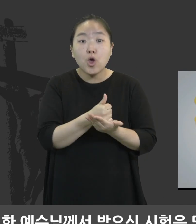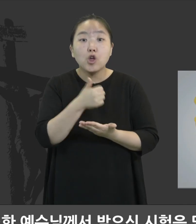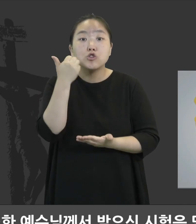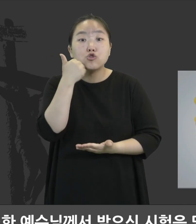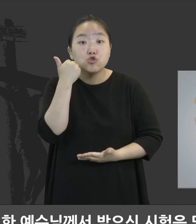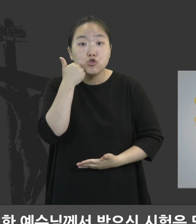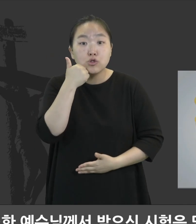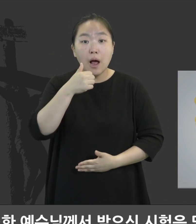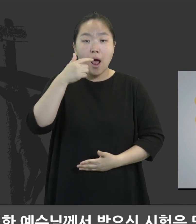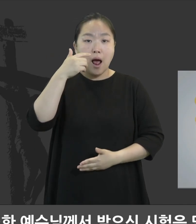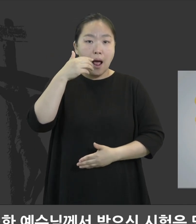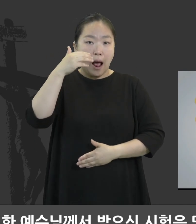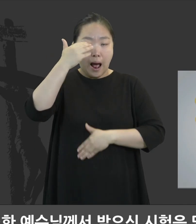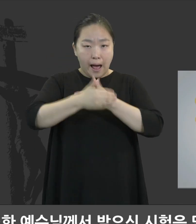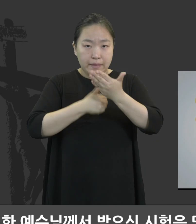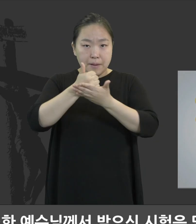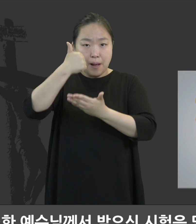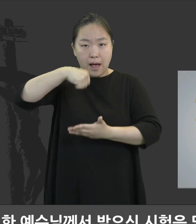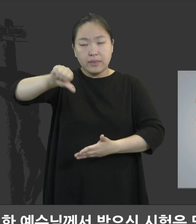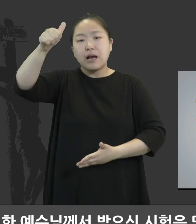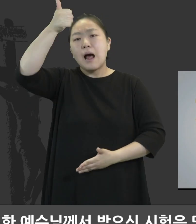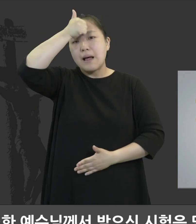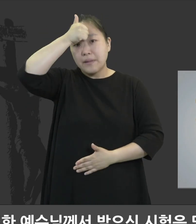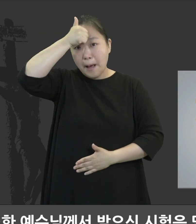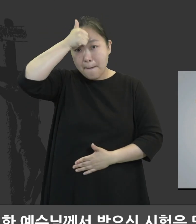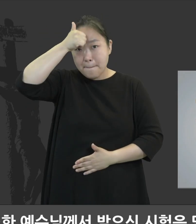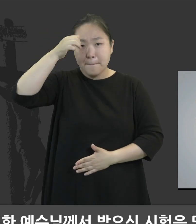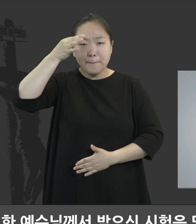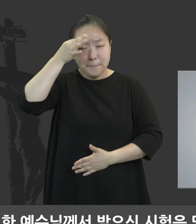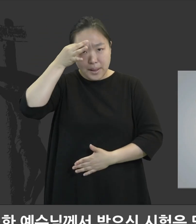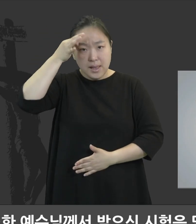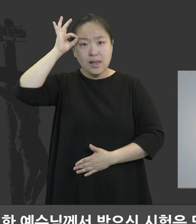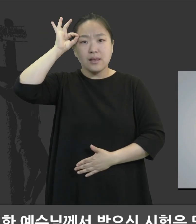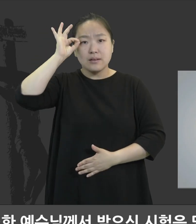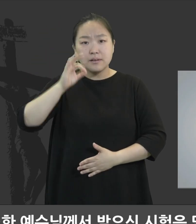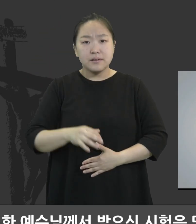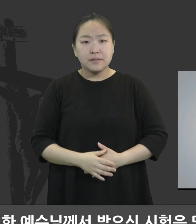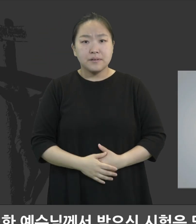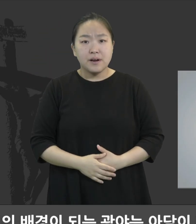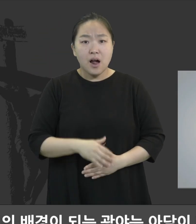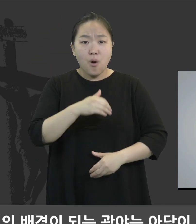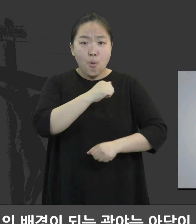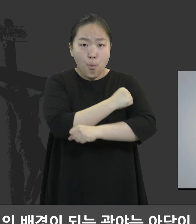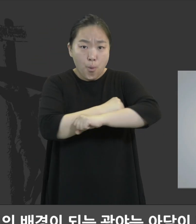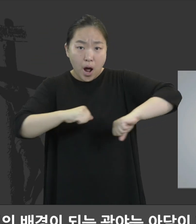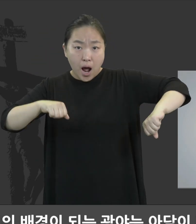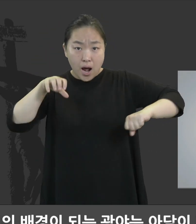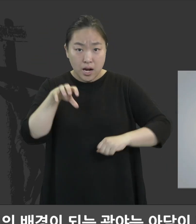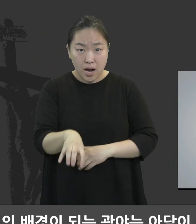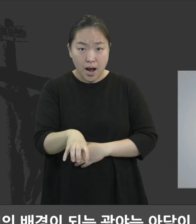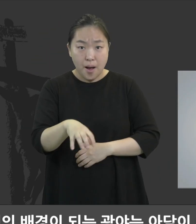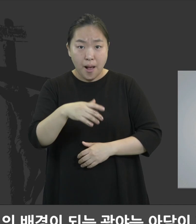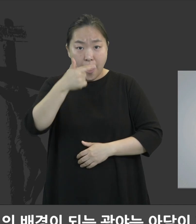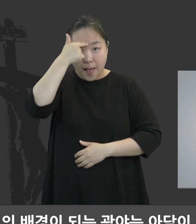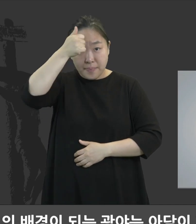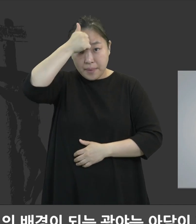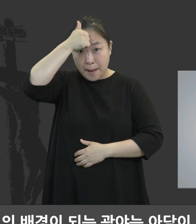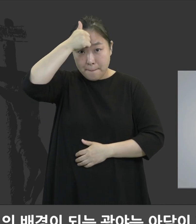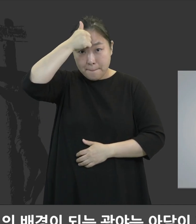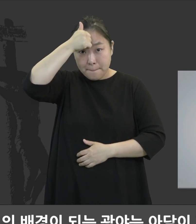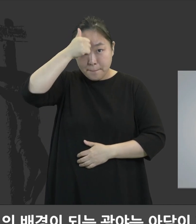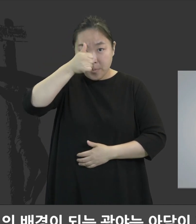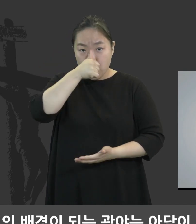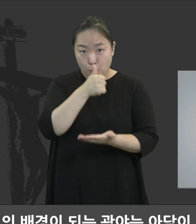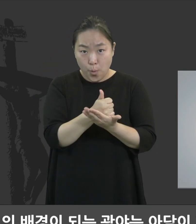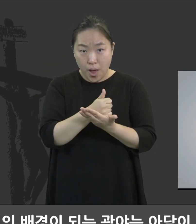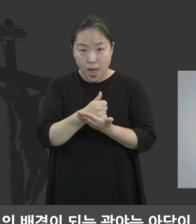죄를 지었던 또 다른 하나님의 아들 아담을 생각나게 합니다. 시험의 배경이 되는